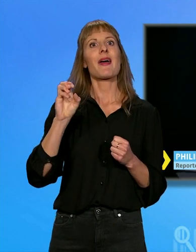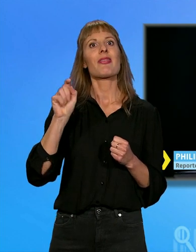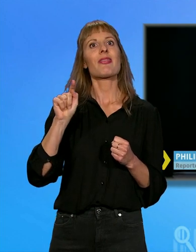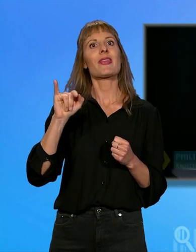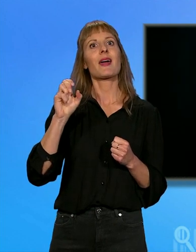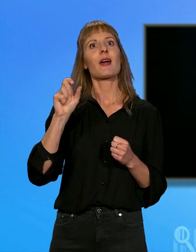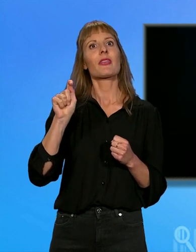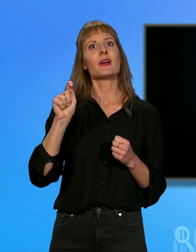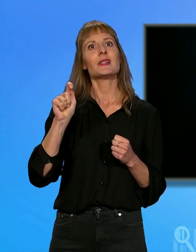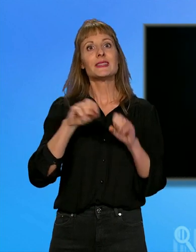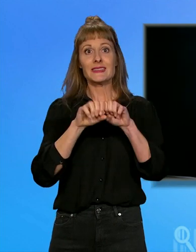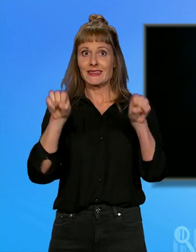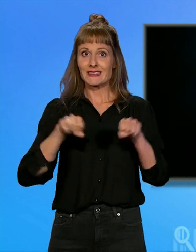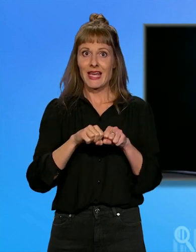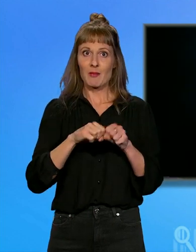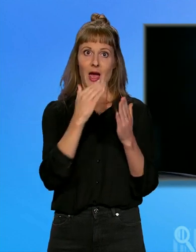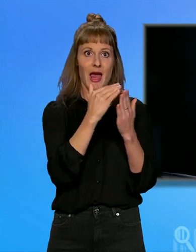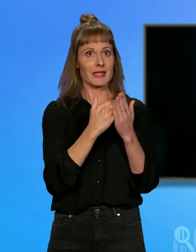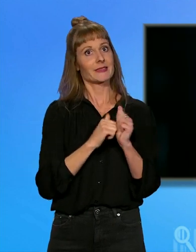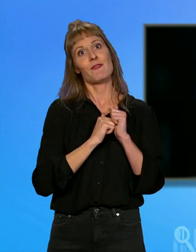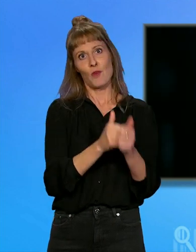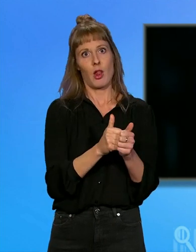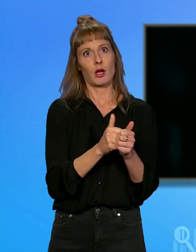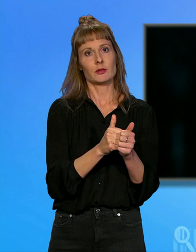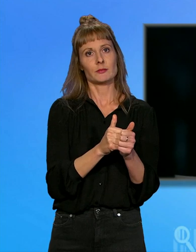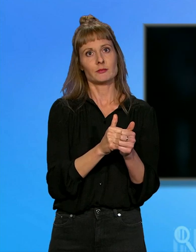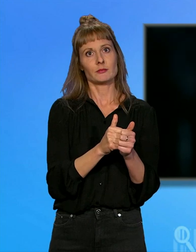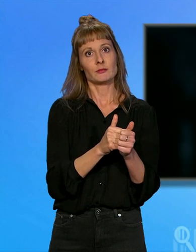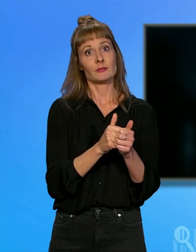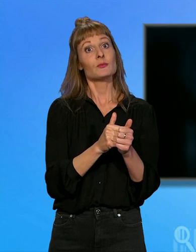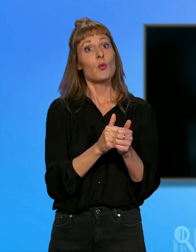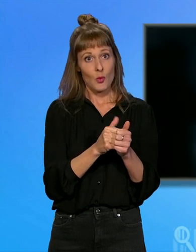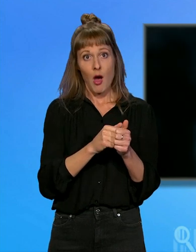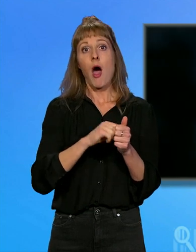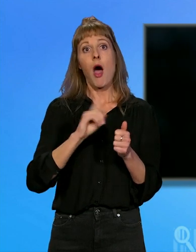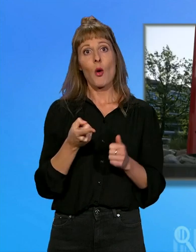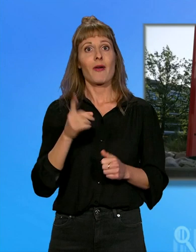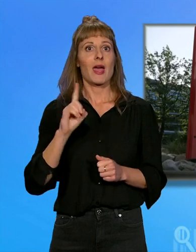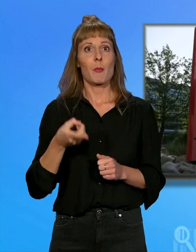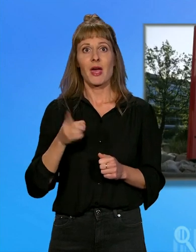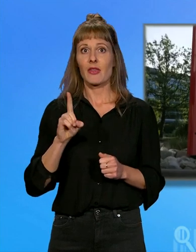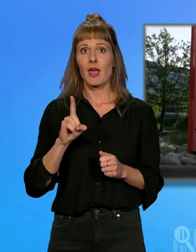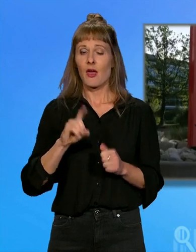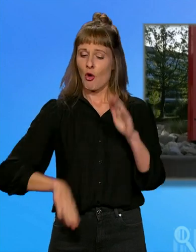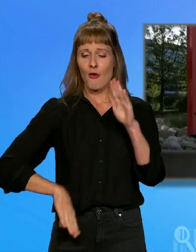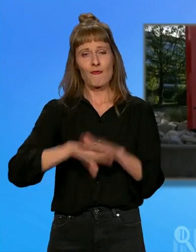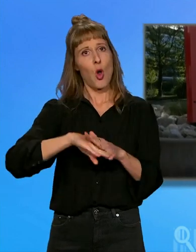Scanner-System ihre Päckchen ausliefern und vor allem, dass DPD die absolute Kontrolle hat.